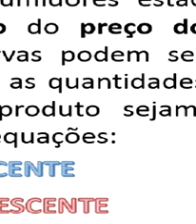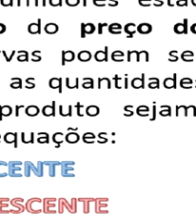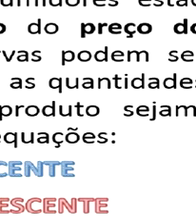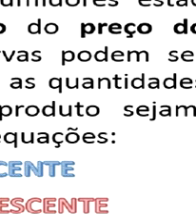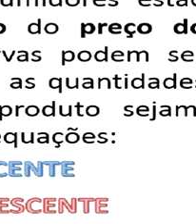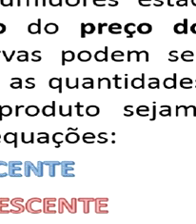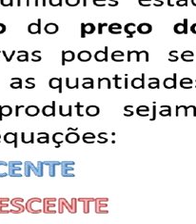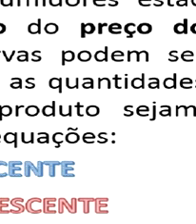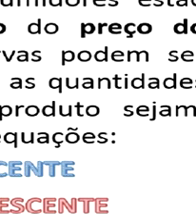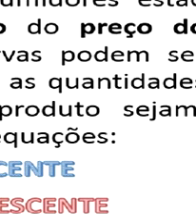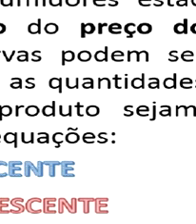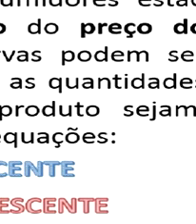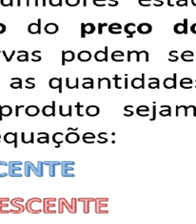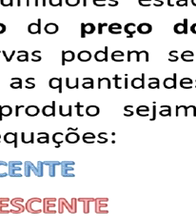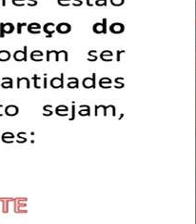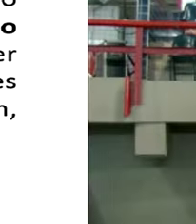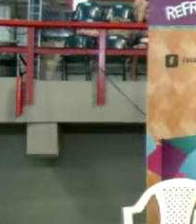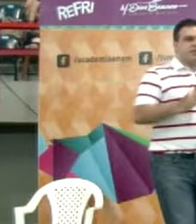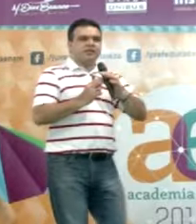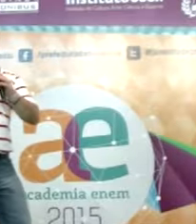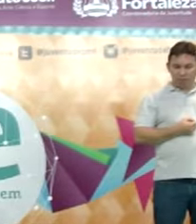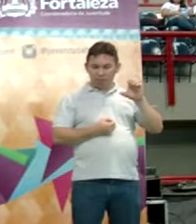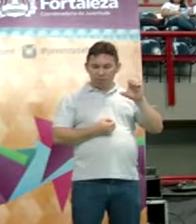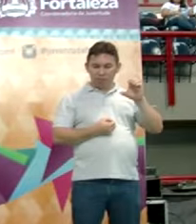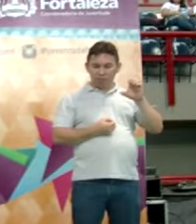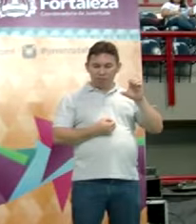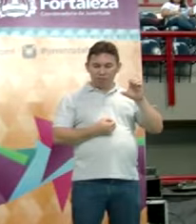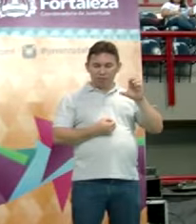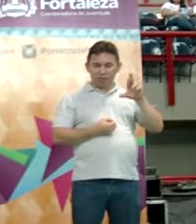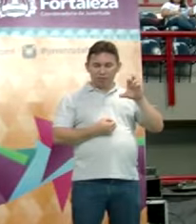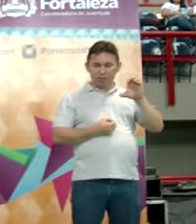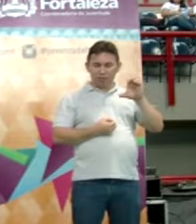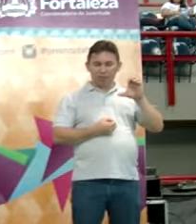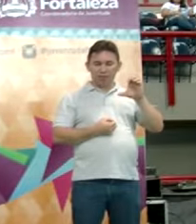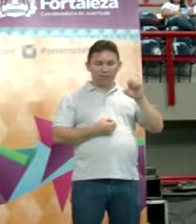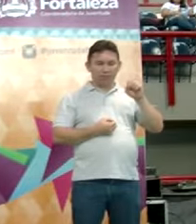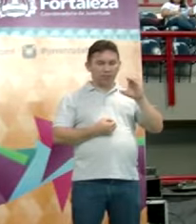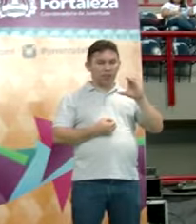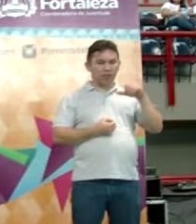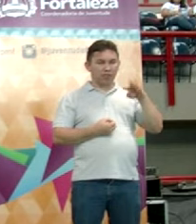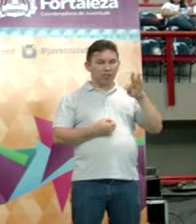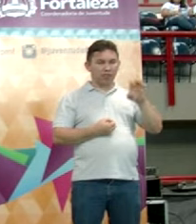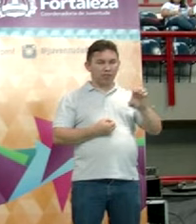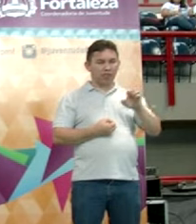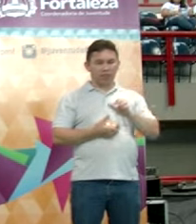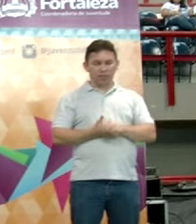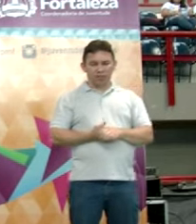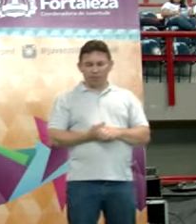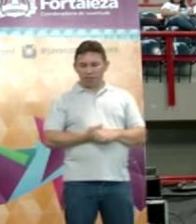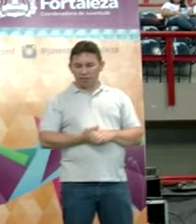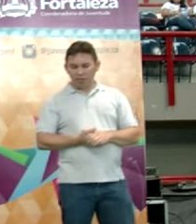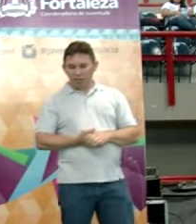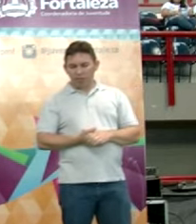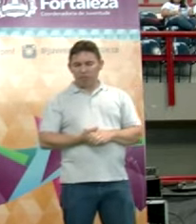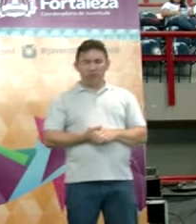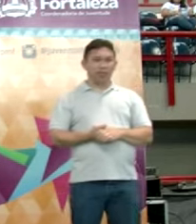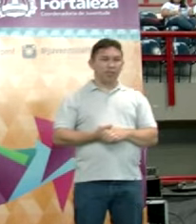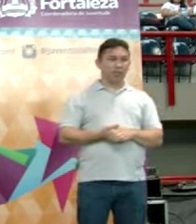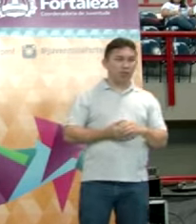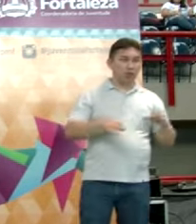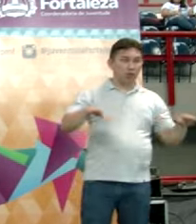decrescente. Espera aí, professor. Se uma reta é crescente e a outra